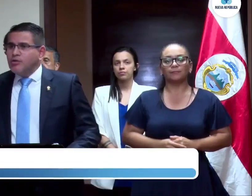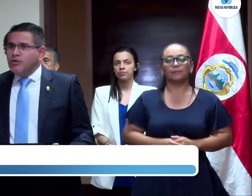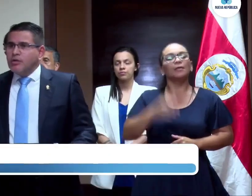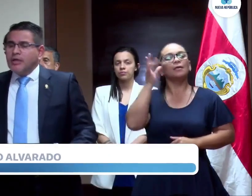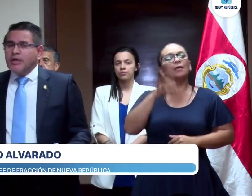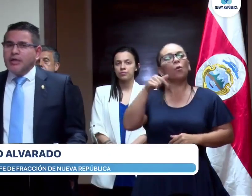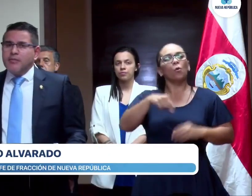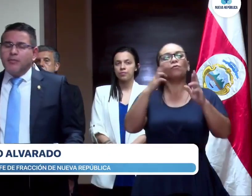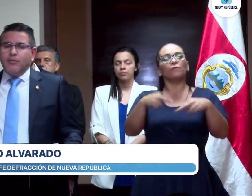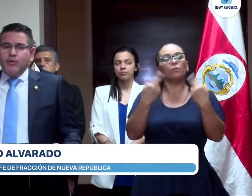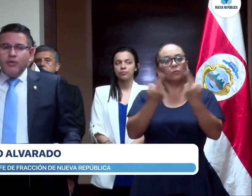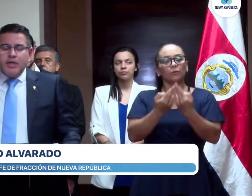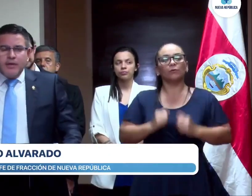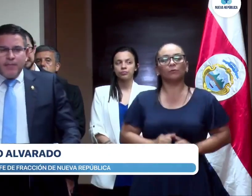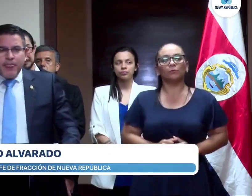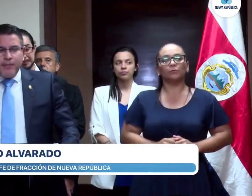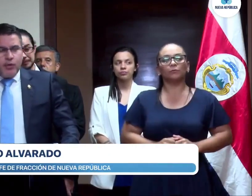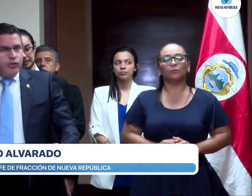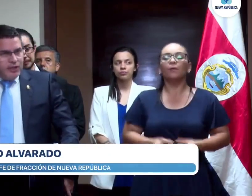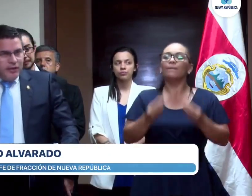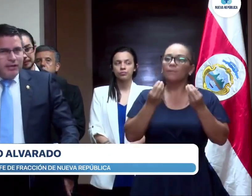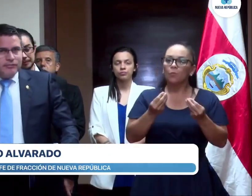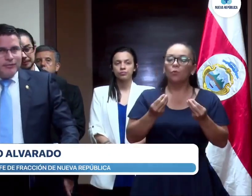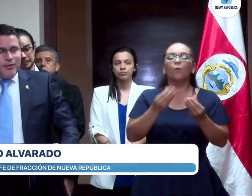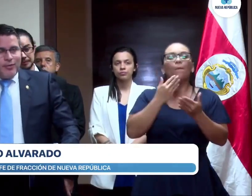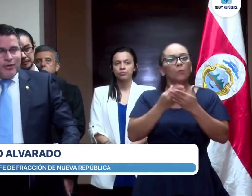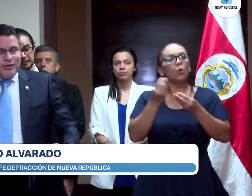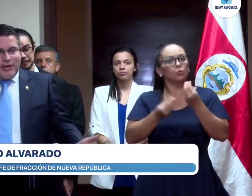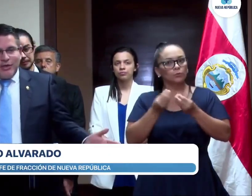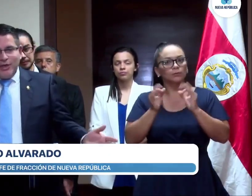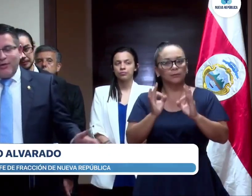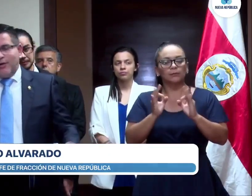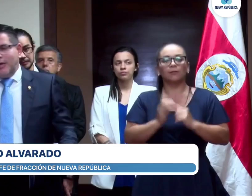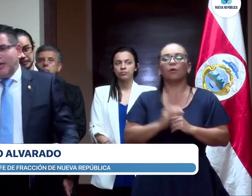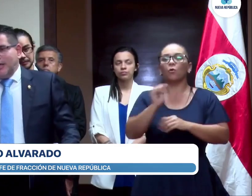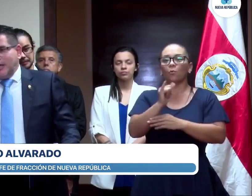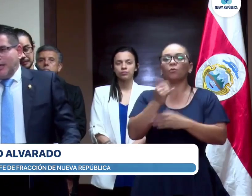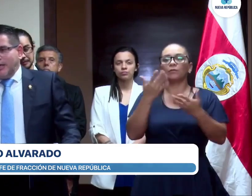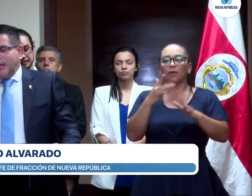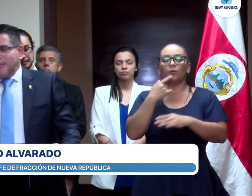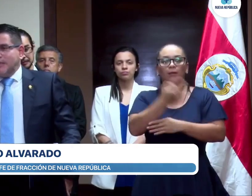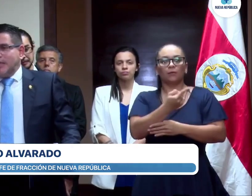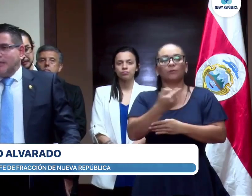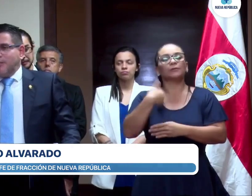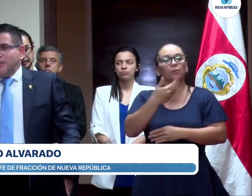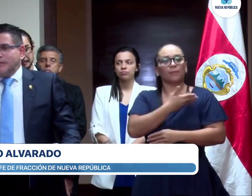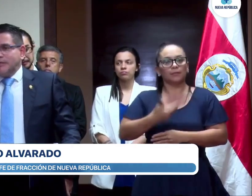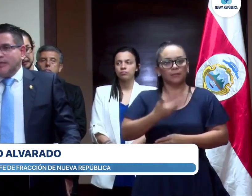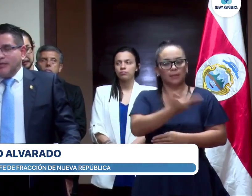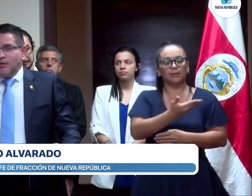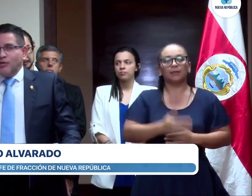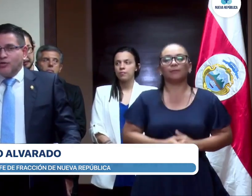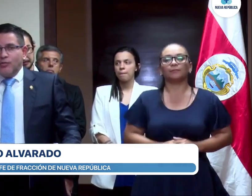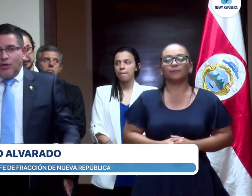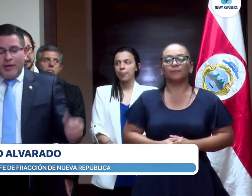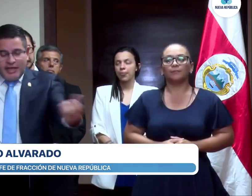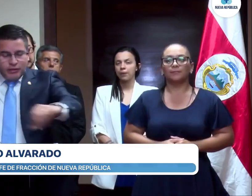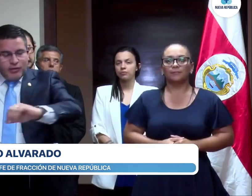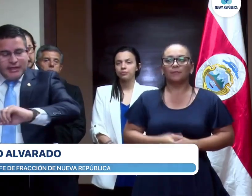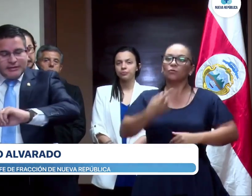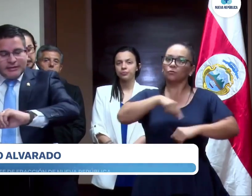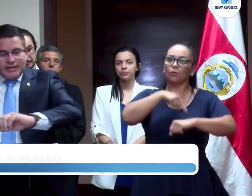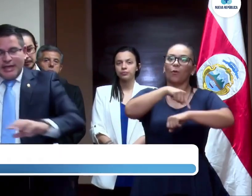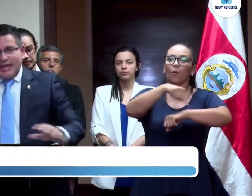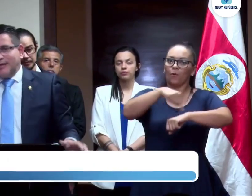Creo que fue una reunión muy productiva, como ya lo dijo el presidente, pues nos tomó